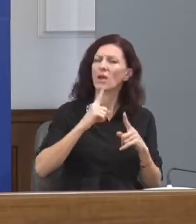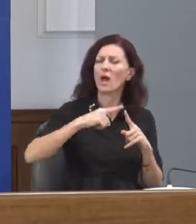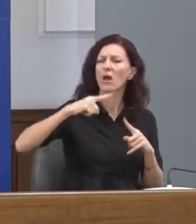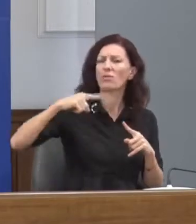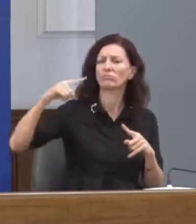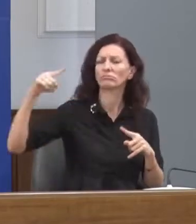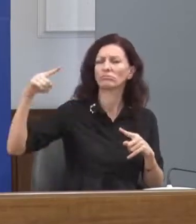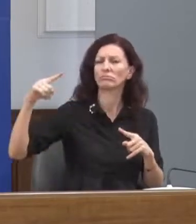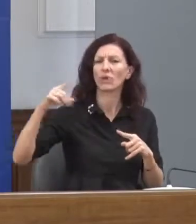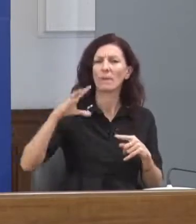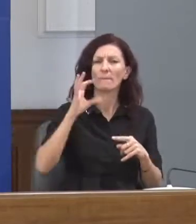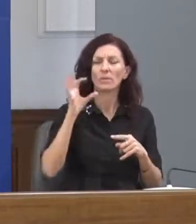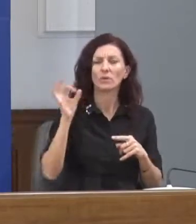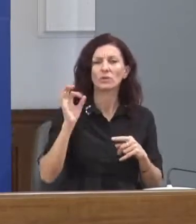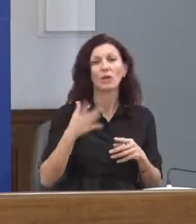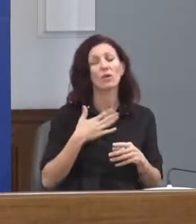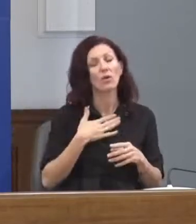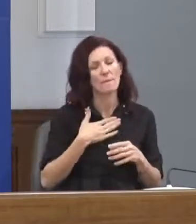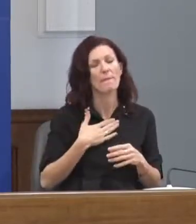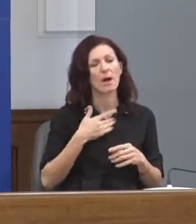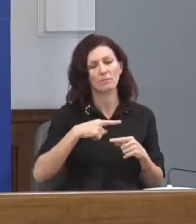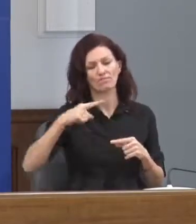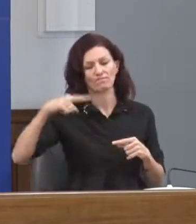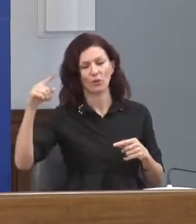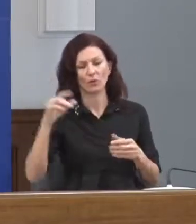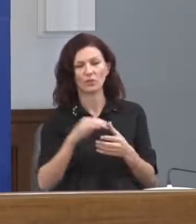увеличение, просто като абсолютни бройки.